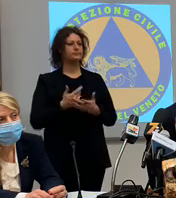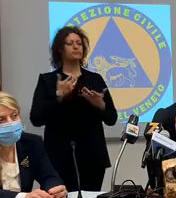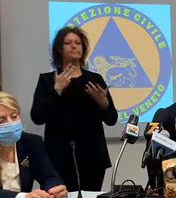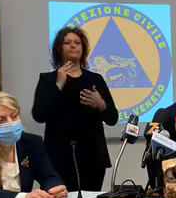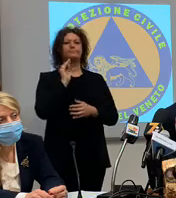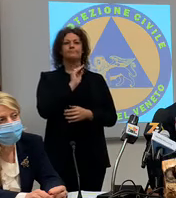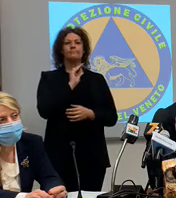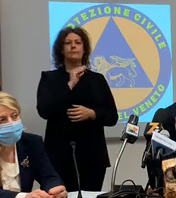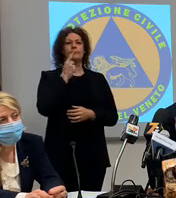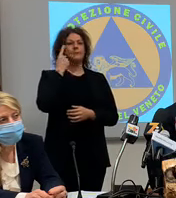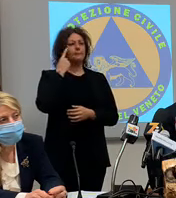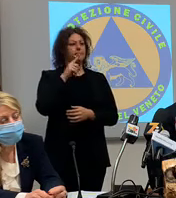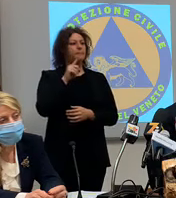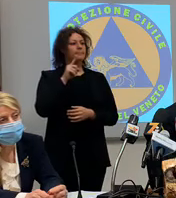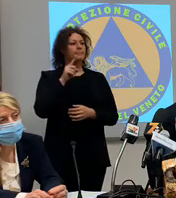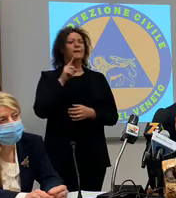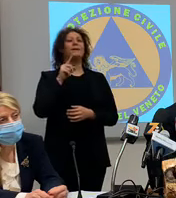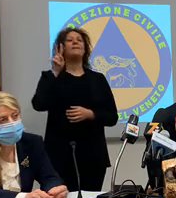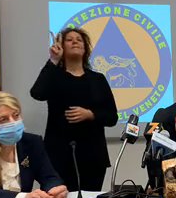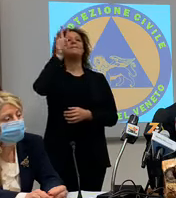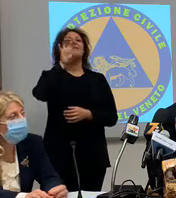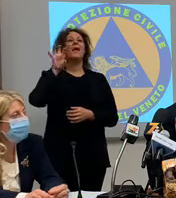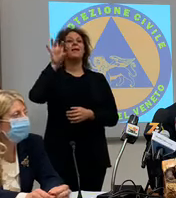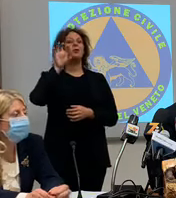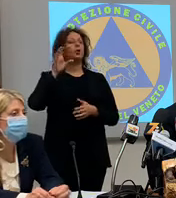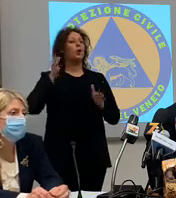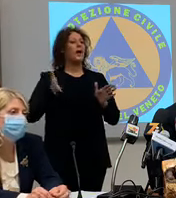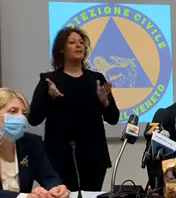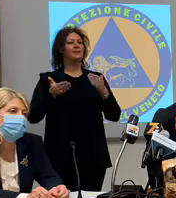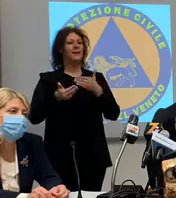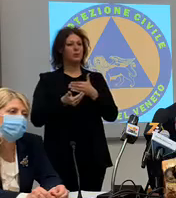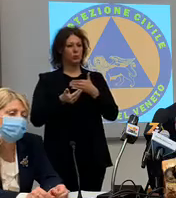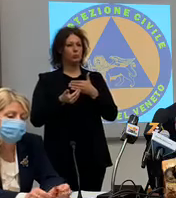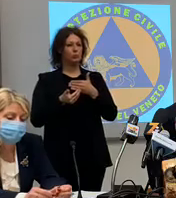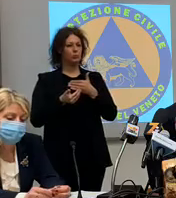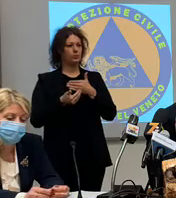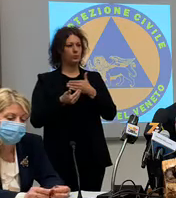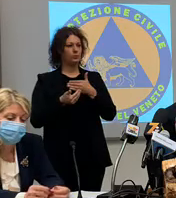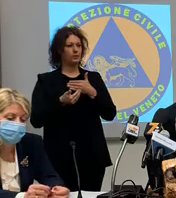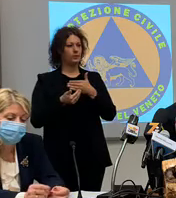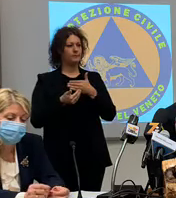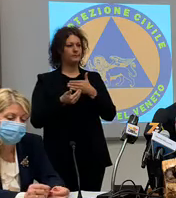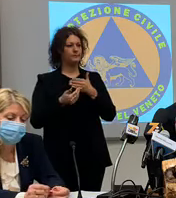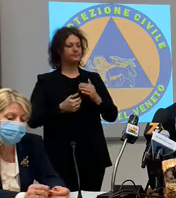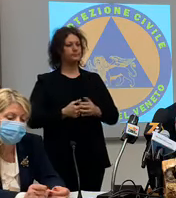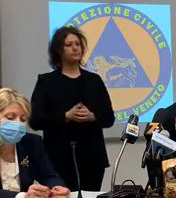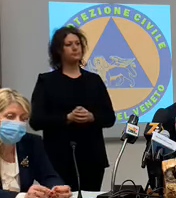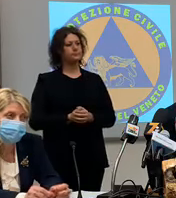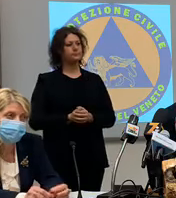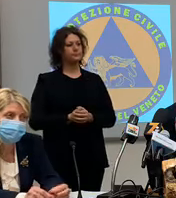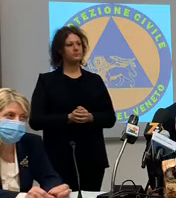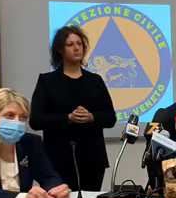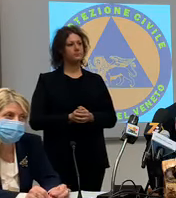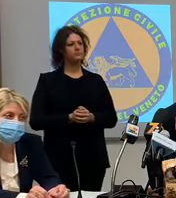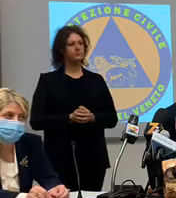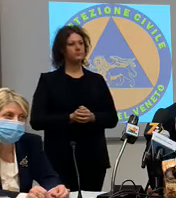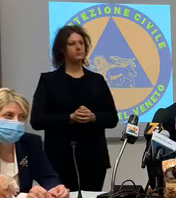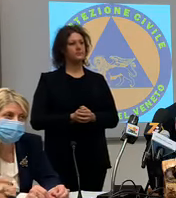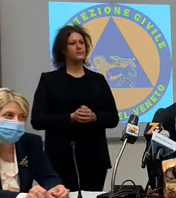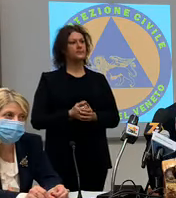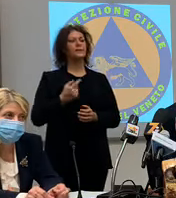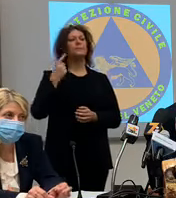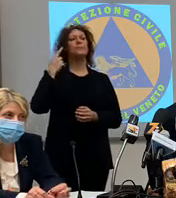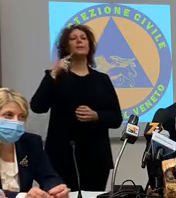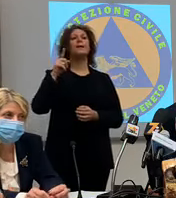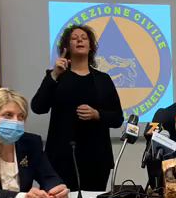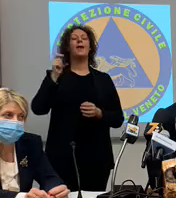candidatura del Veneto era era sì quindi diciamo per insomma la l'agenzia per la per